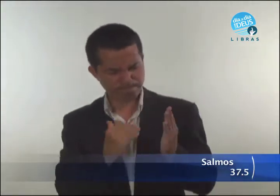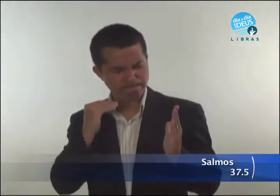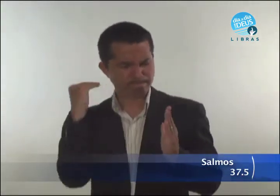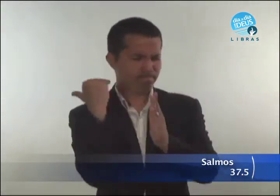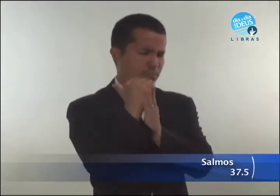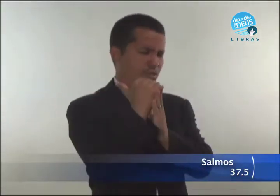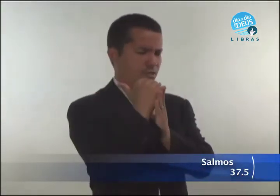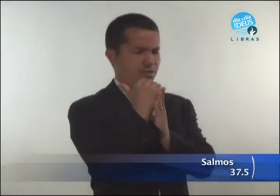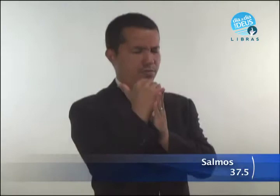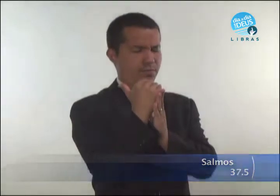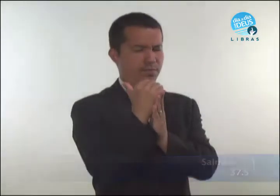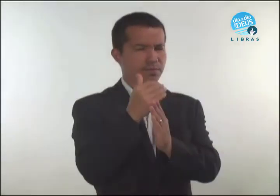fará.